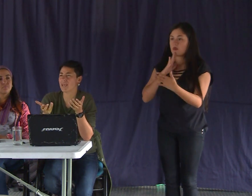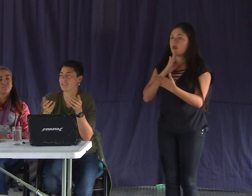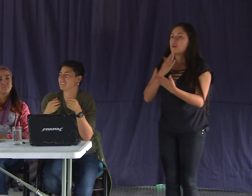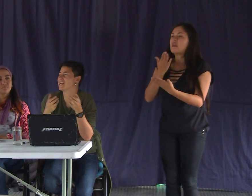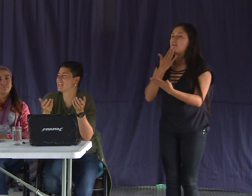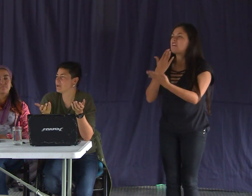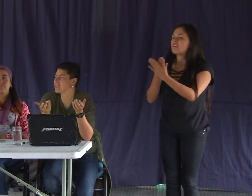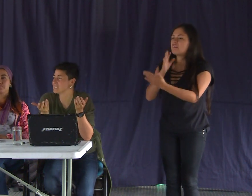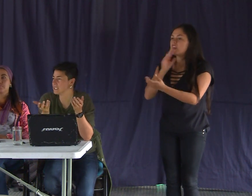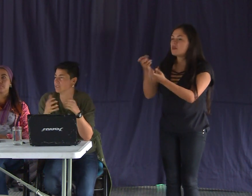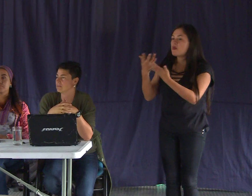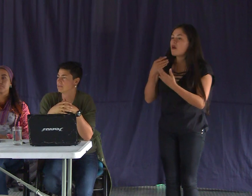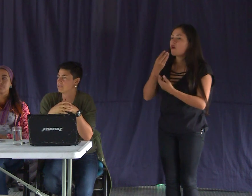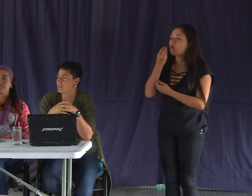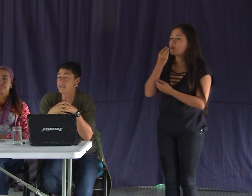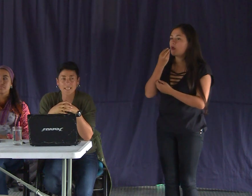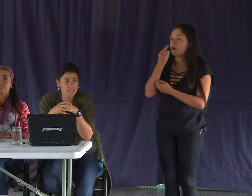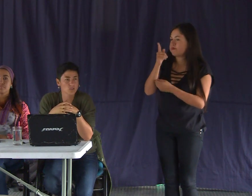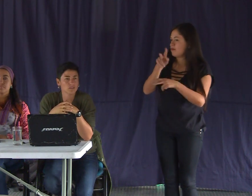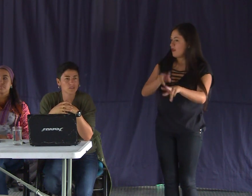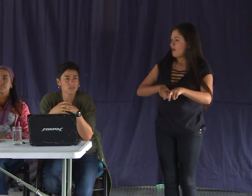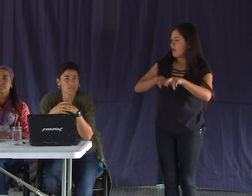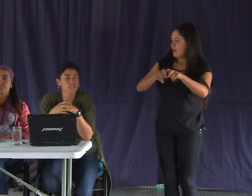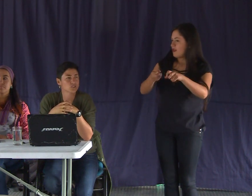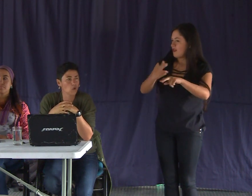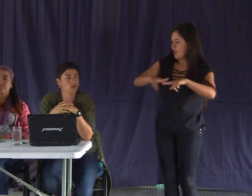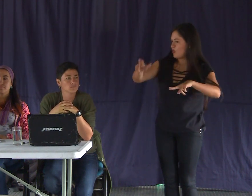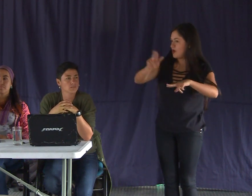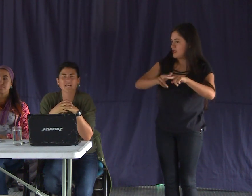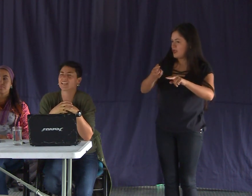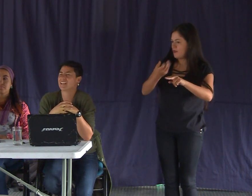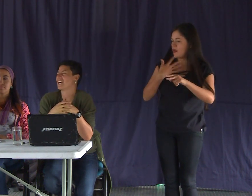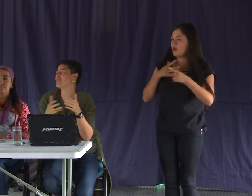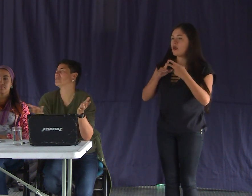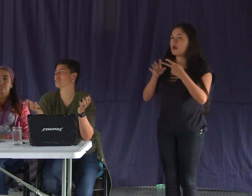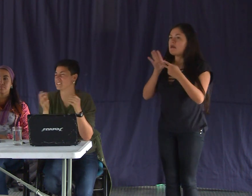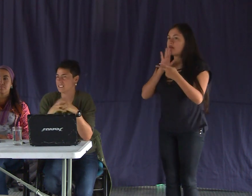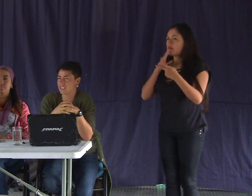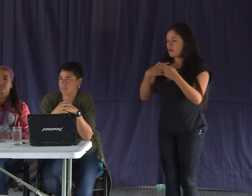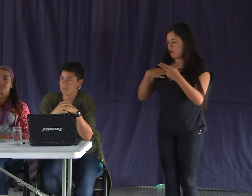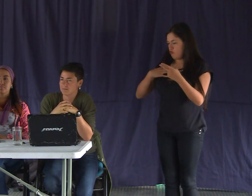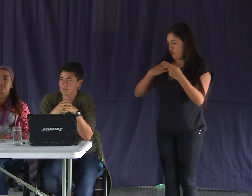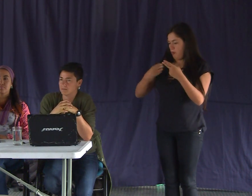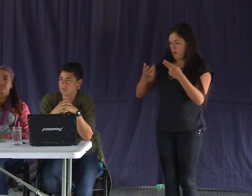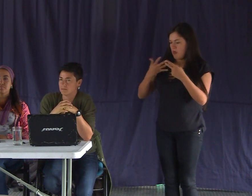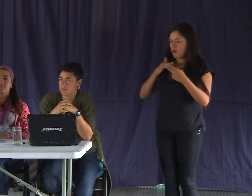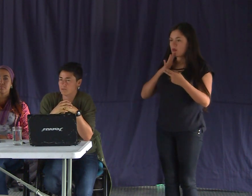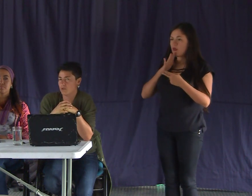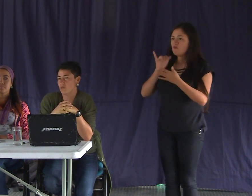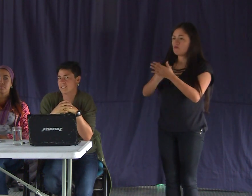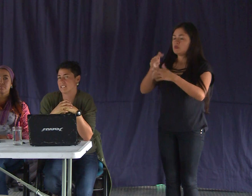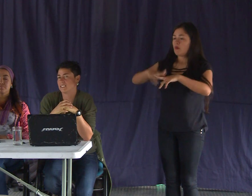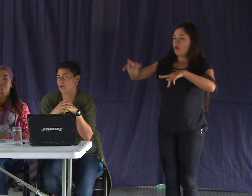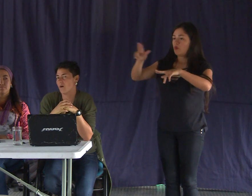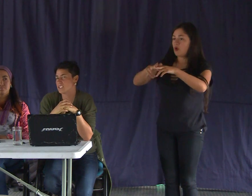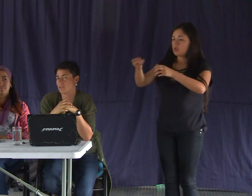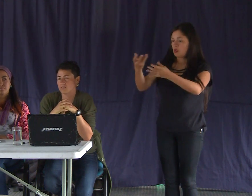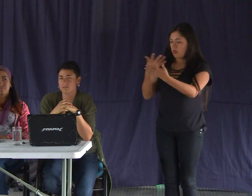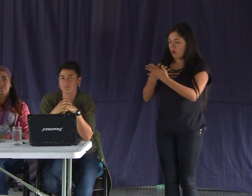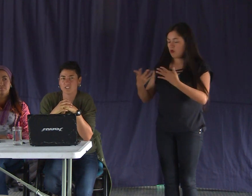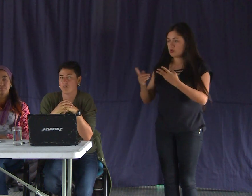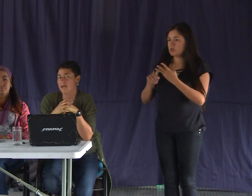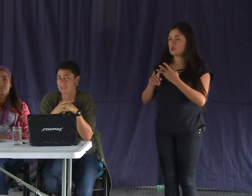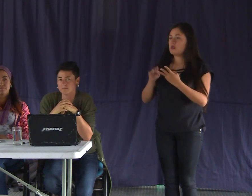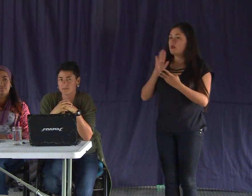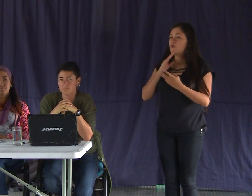su vivienda, tienen el vestido. Y eso es todo, en realidad, lo que uno necesita. Que uno necesita lo básico,